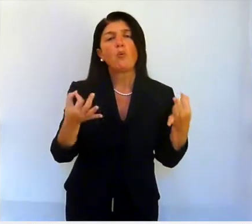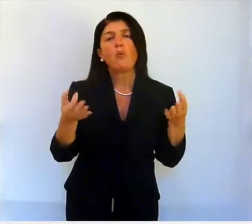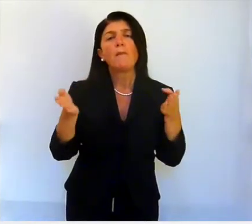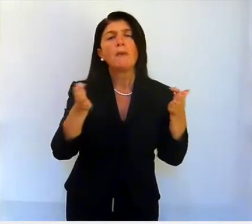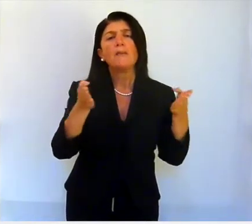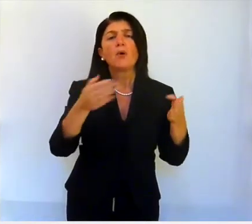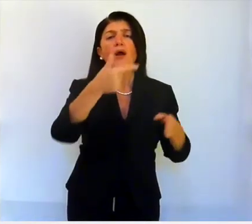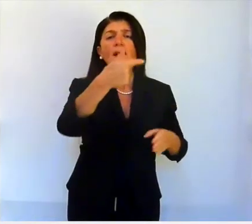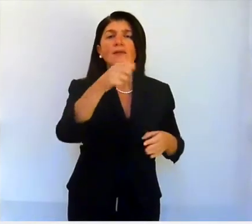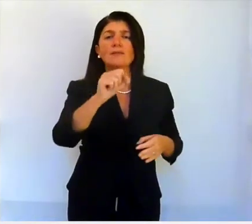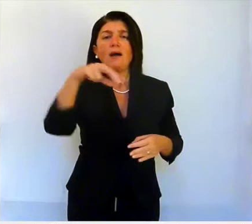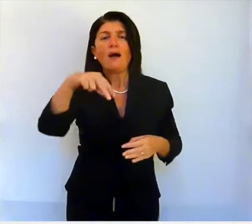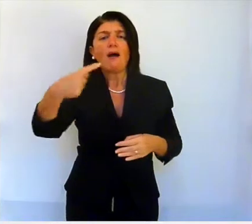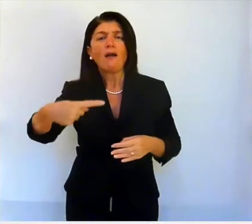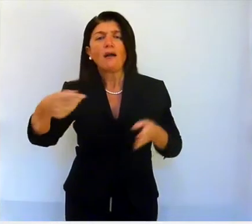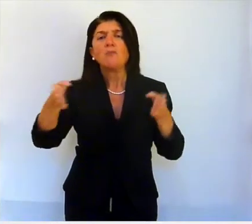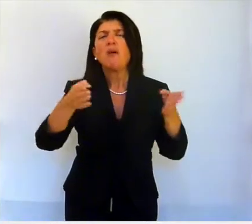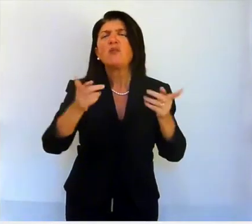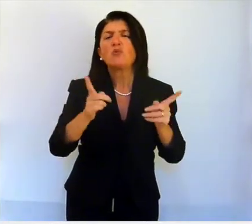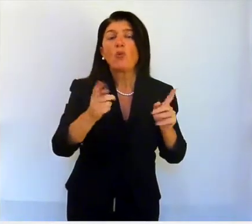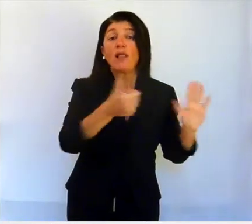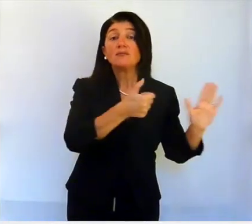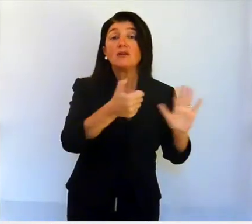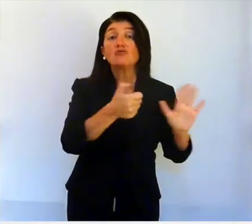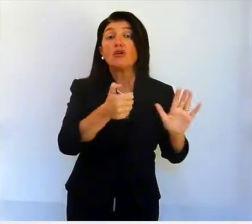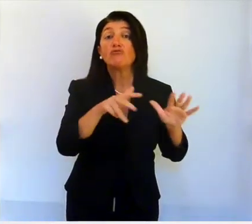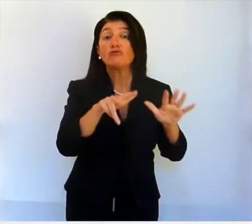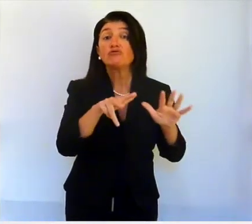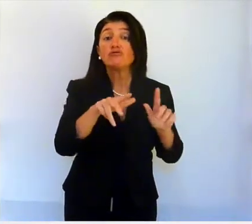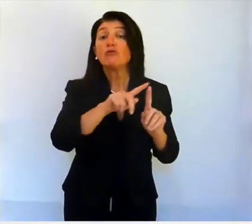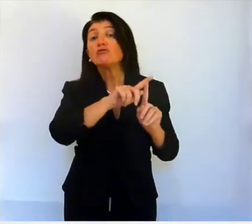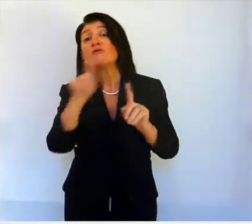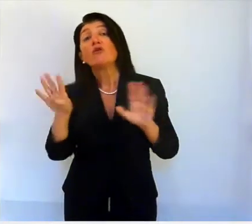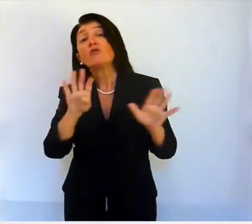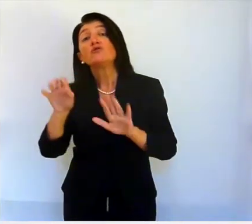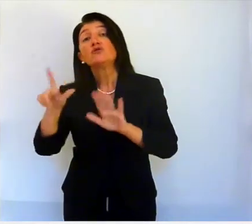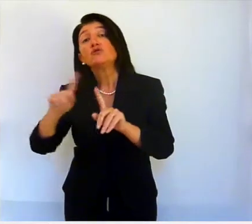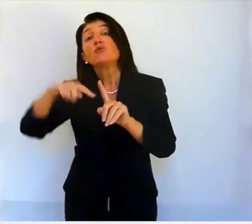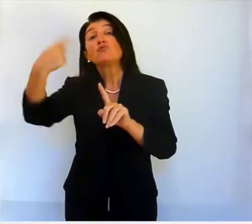Tang. 618-907 d.C.